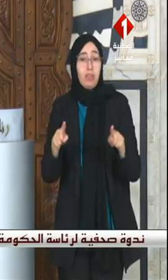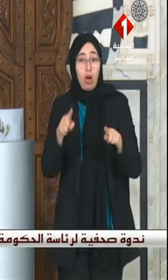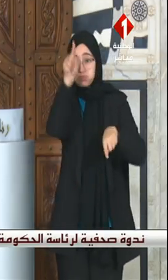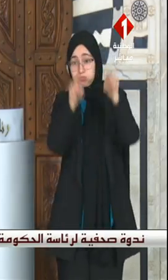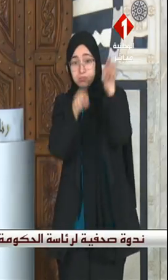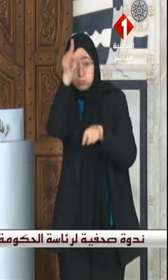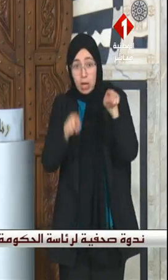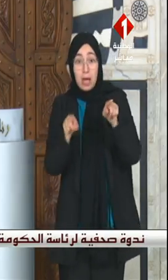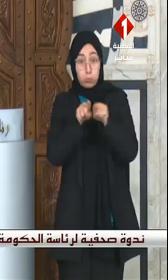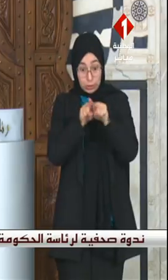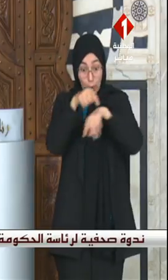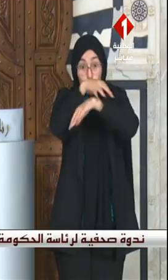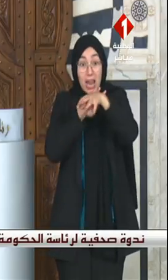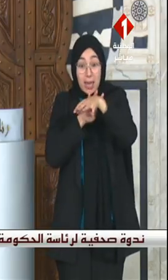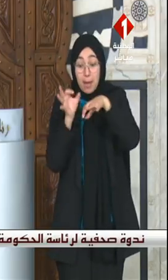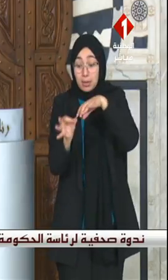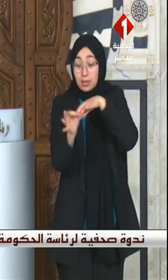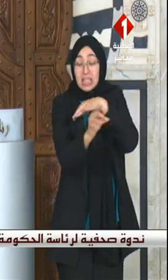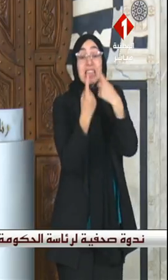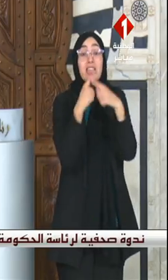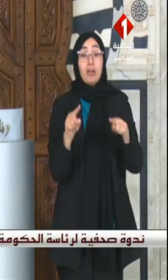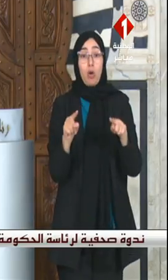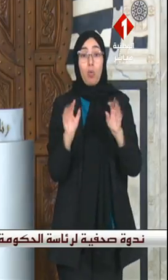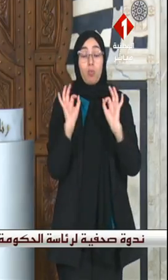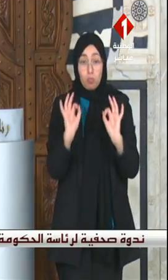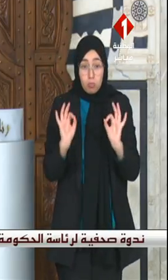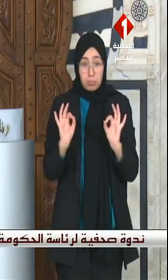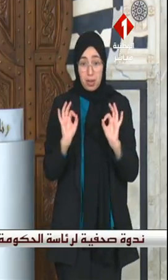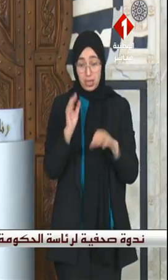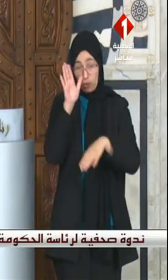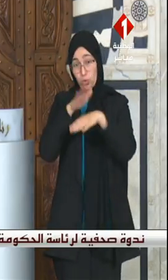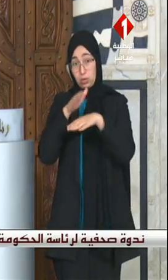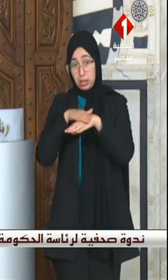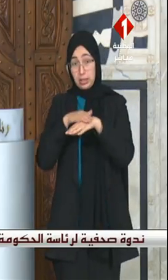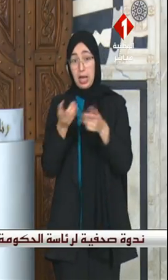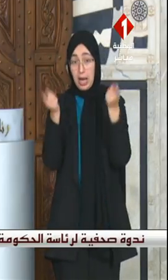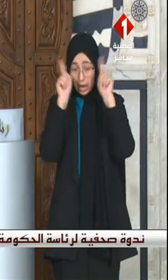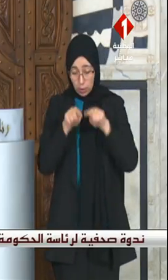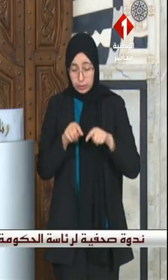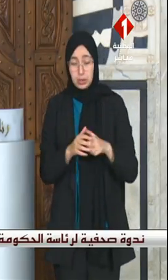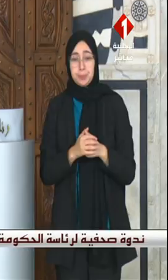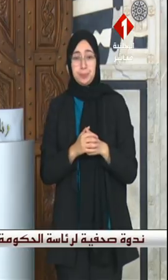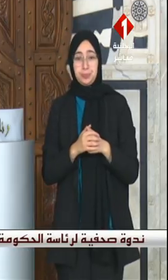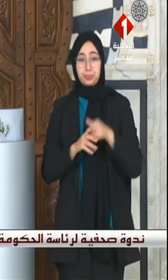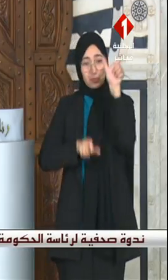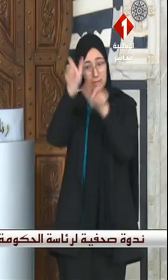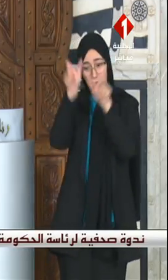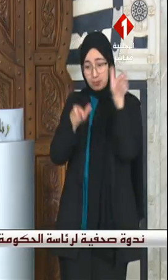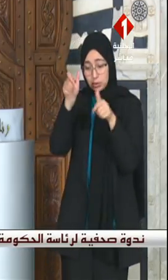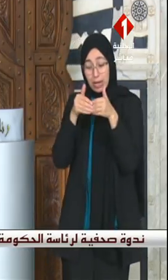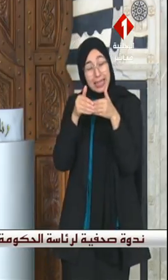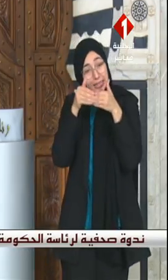نفس الجهة من معتمدية لمعتمدية، اللي خلينا نحب نأكدوا على ضرورة